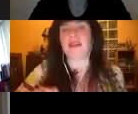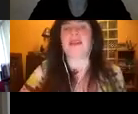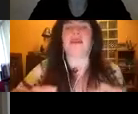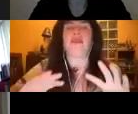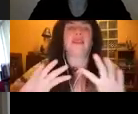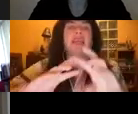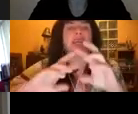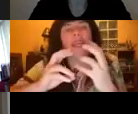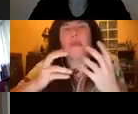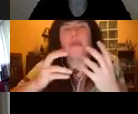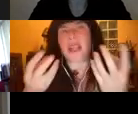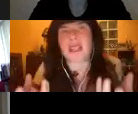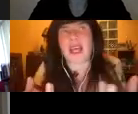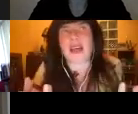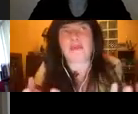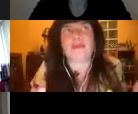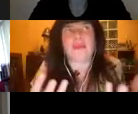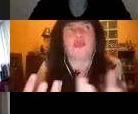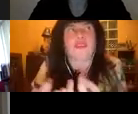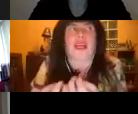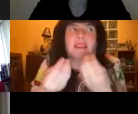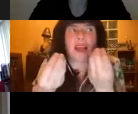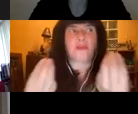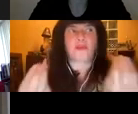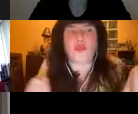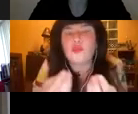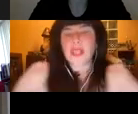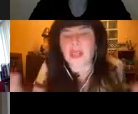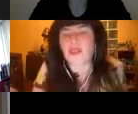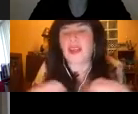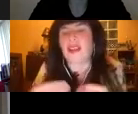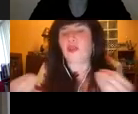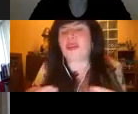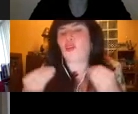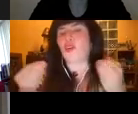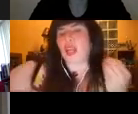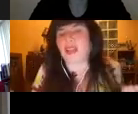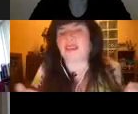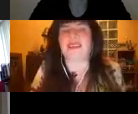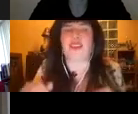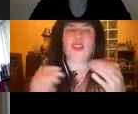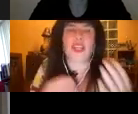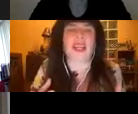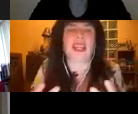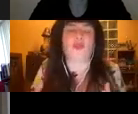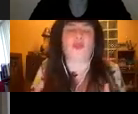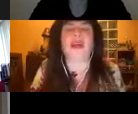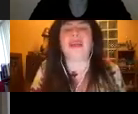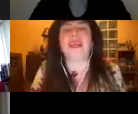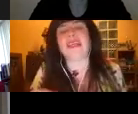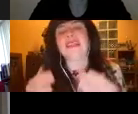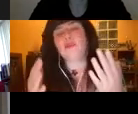descriptiva, ¿verdad? Que más bien está, o sea, está muy usado en lenguas orales y no en esta